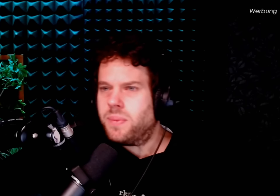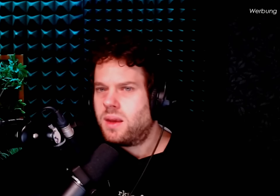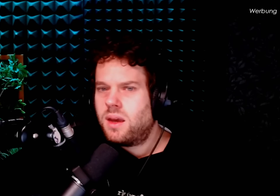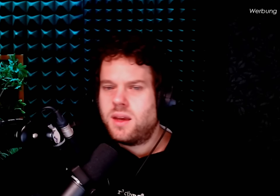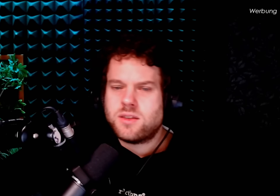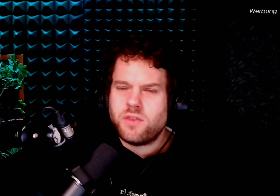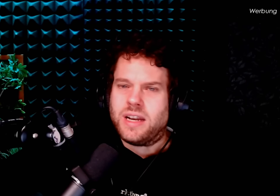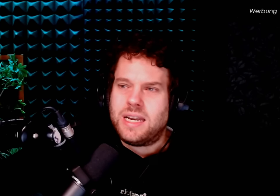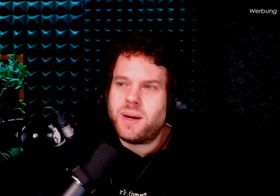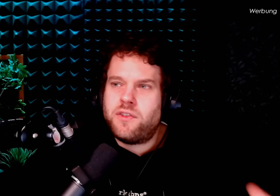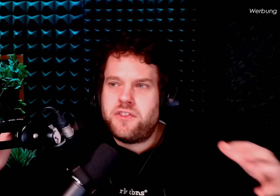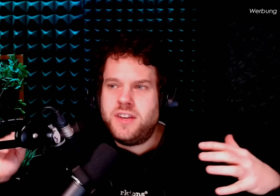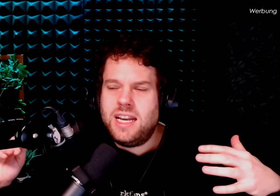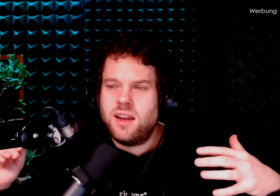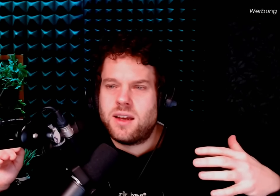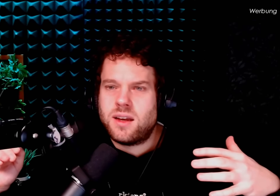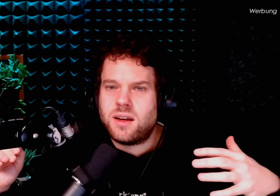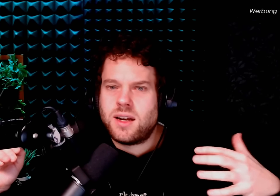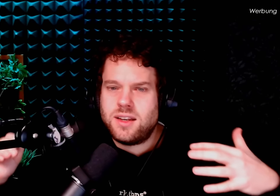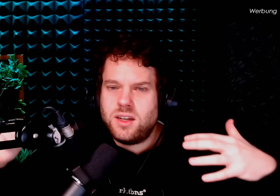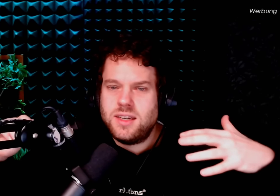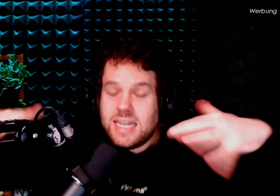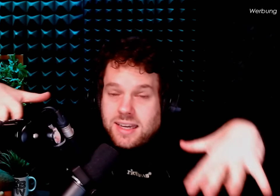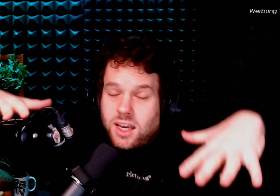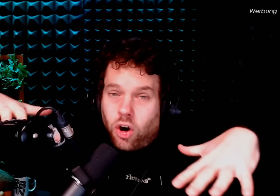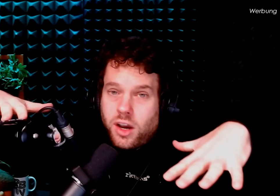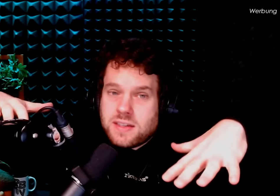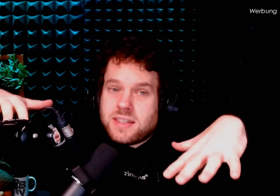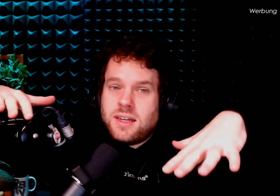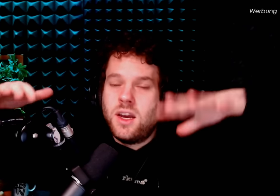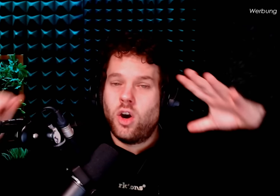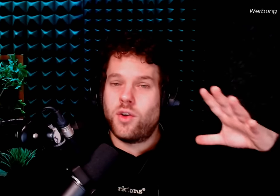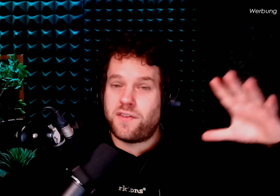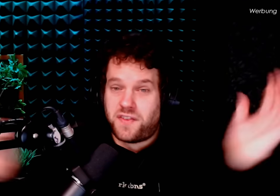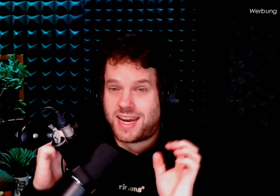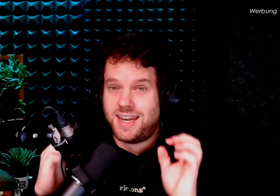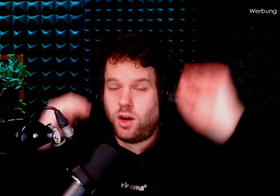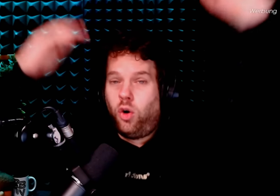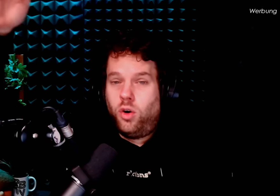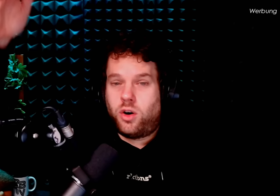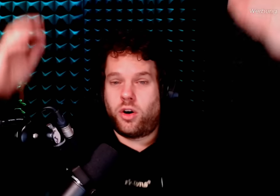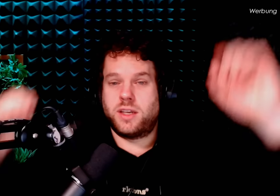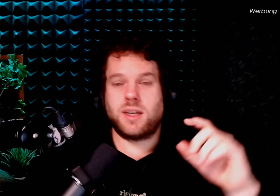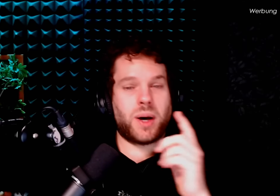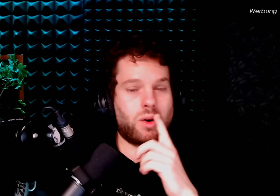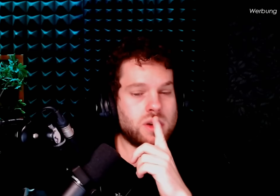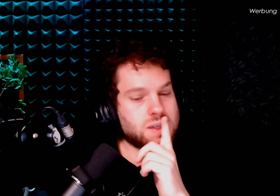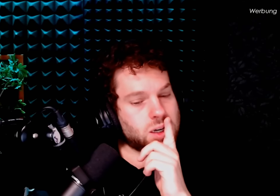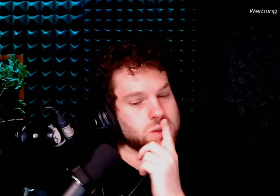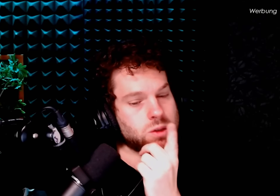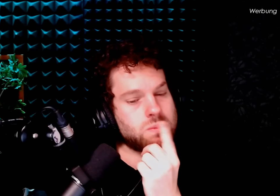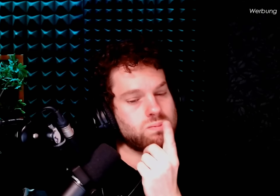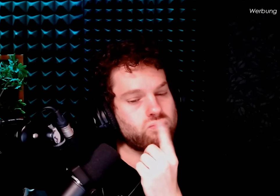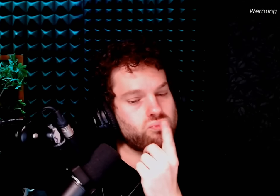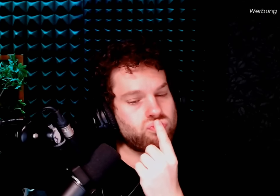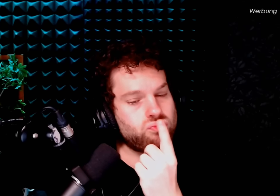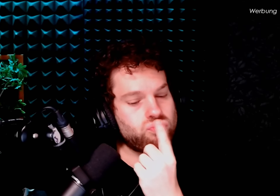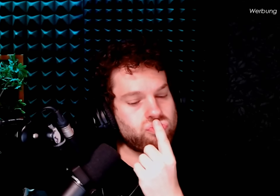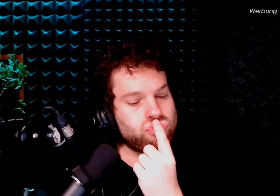sollen wir lieber viele niedrige Häuser oder wenige hohe Häuser bauen? Und ich sage so,